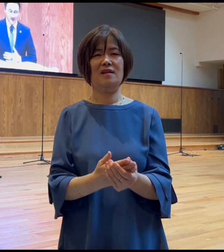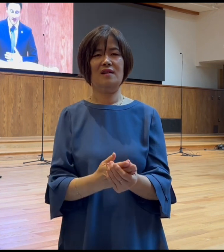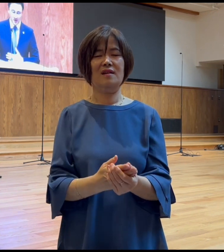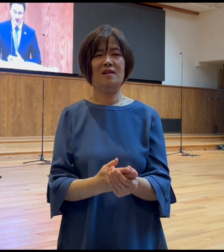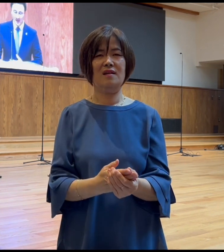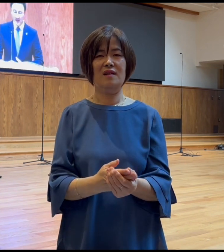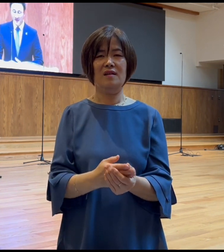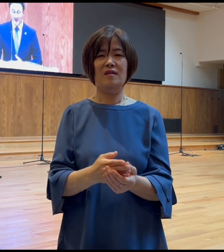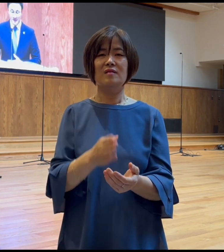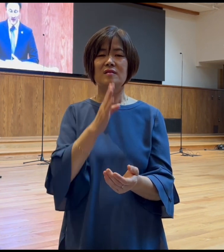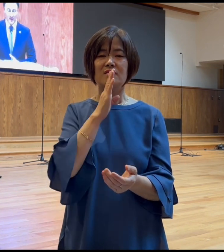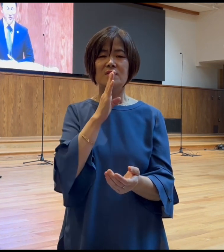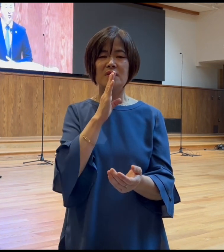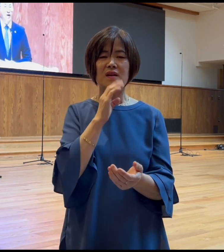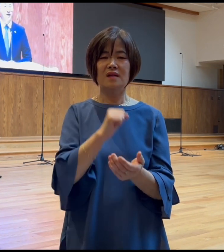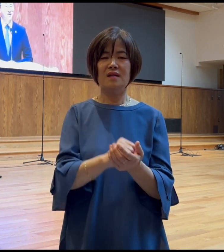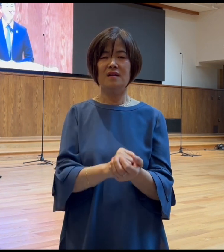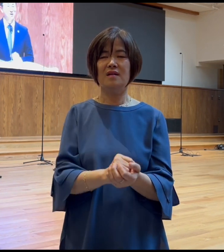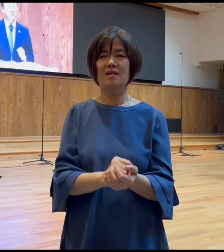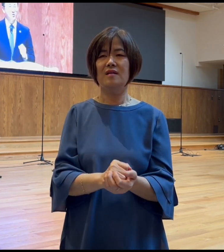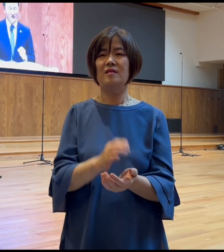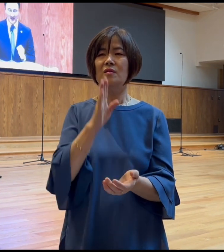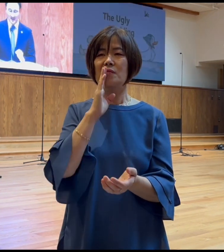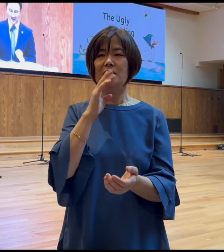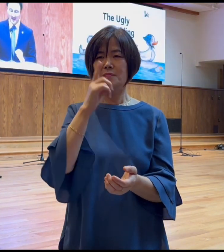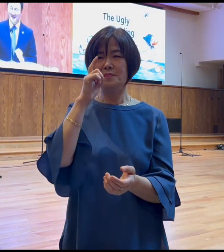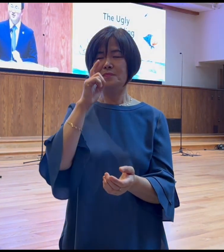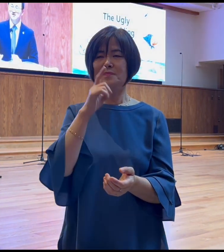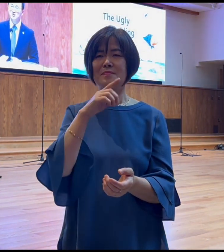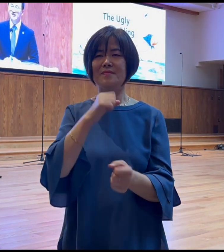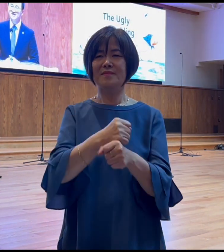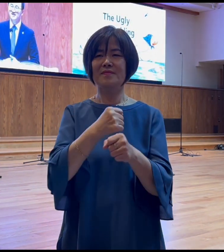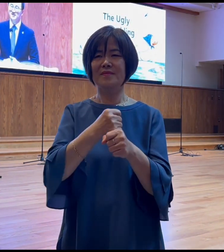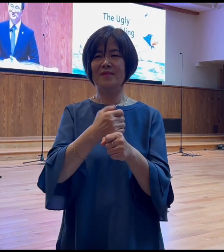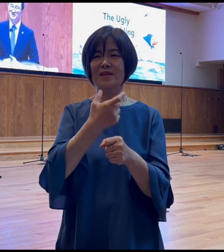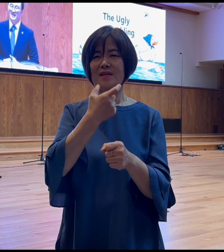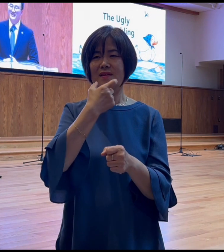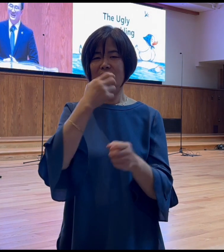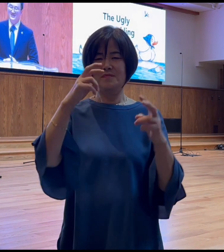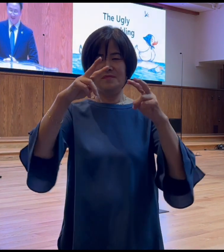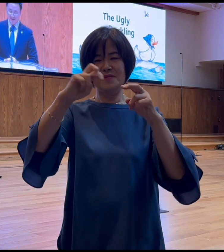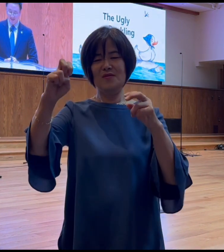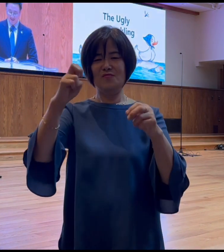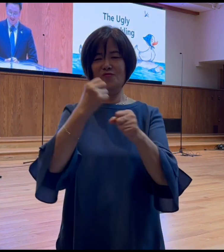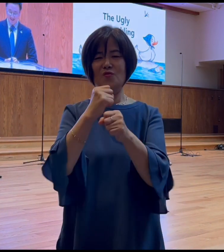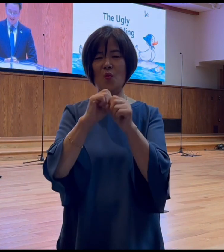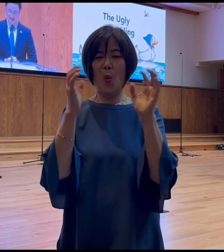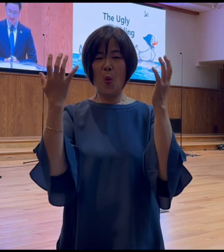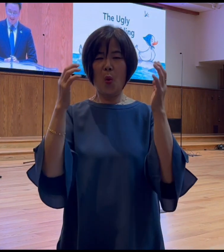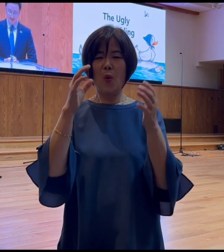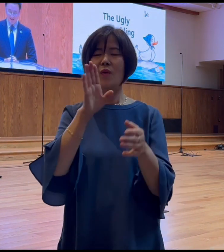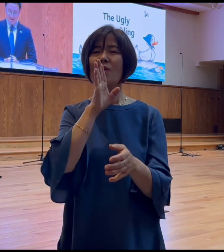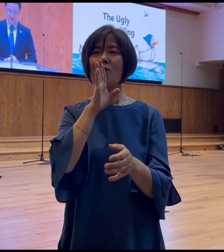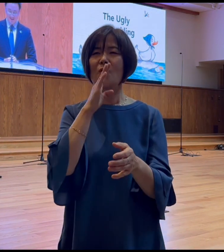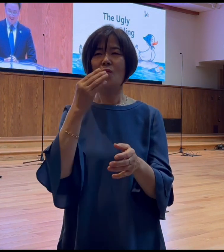한스 크리스찬 안데르센의 동화 미운 오리 새끼라고 하는 동화를 여러분 잘 아실 거예요.